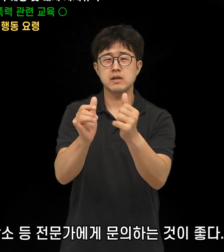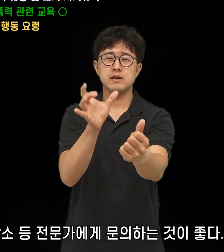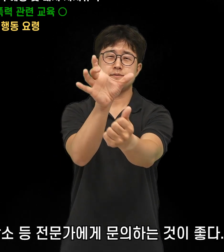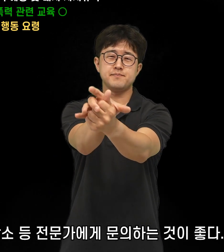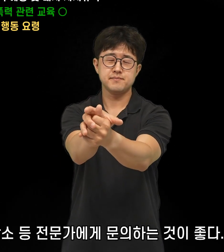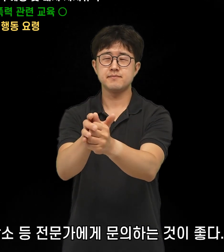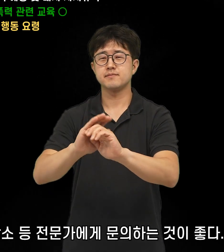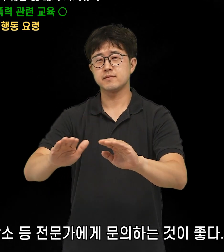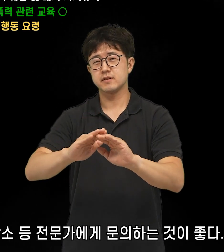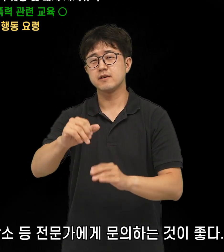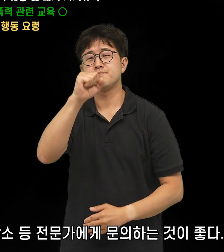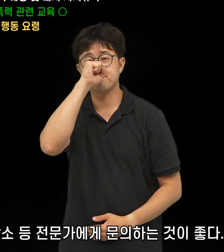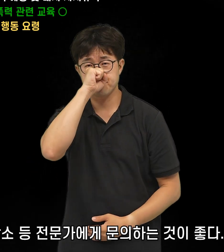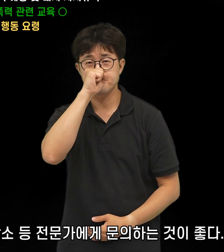전문가에게 문의하는 것이 좋다.